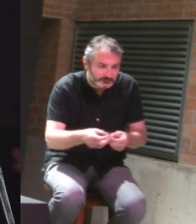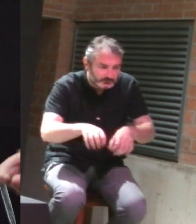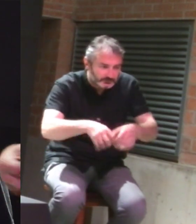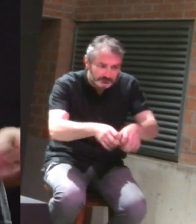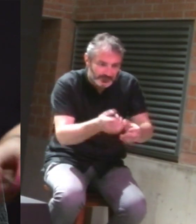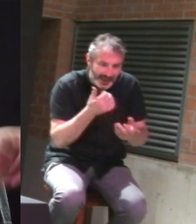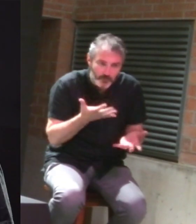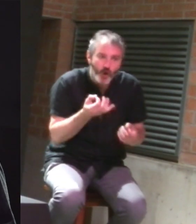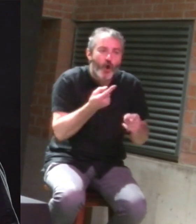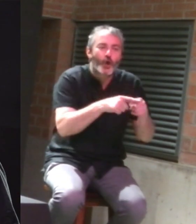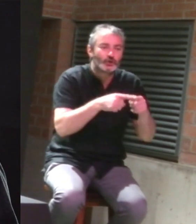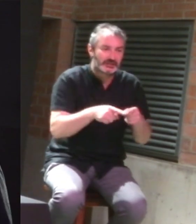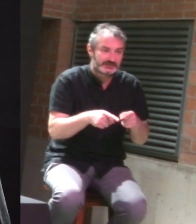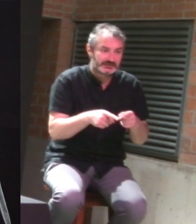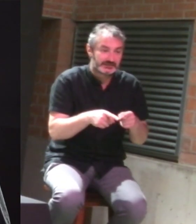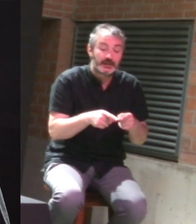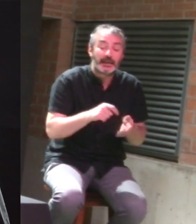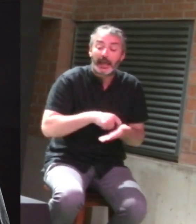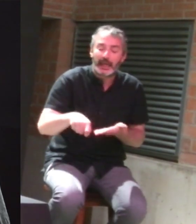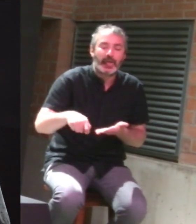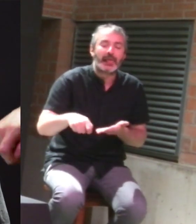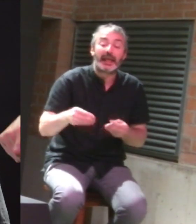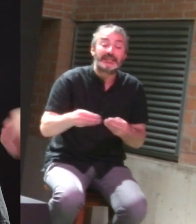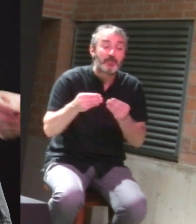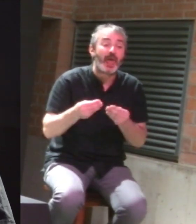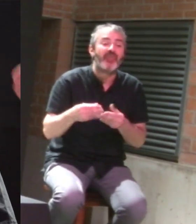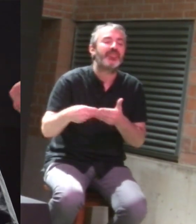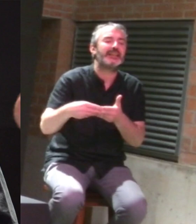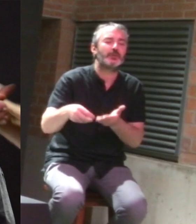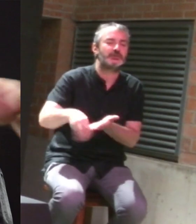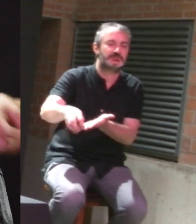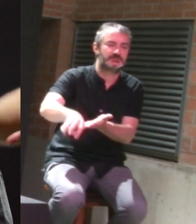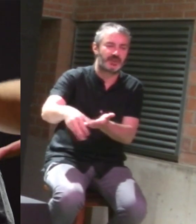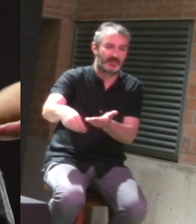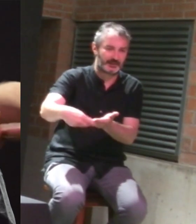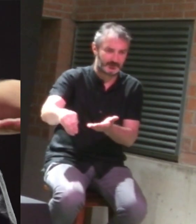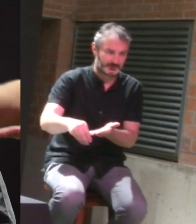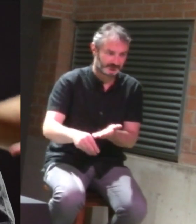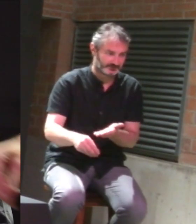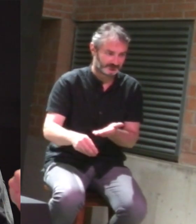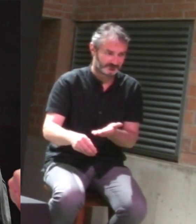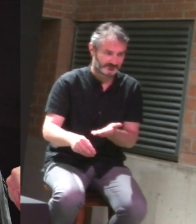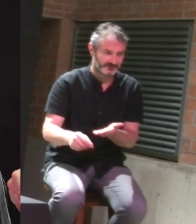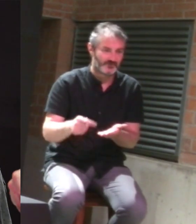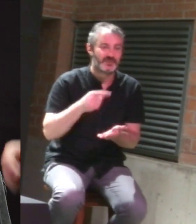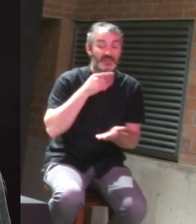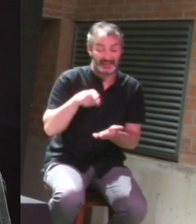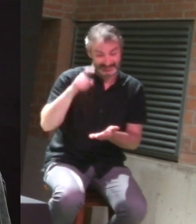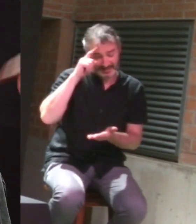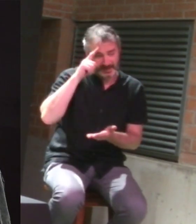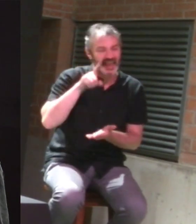adultos y por ello recibían unos cultivos semanales. Eran las llamadas chinches de